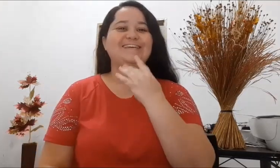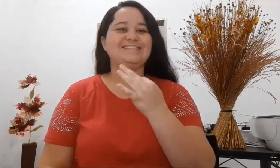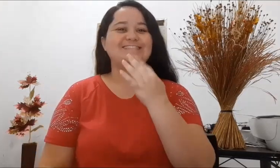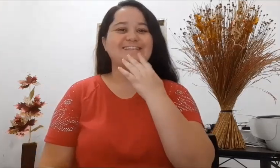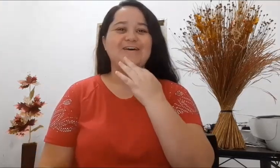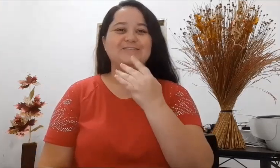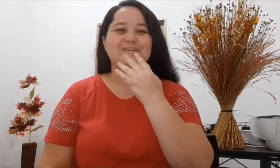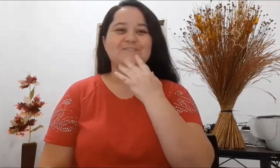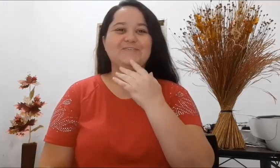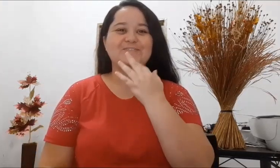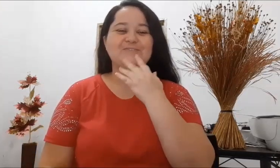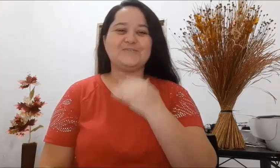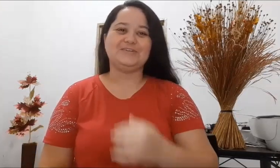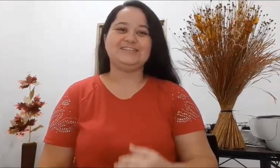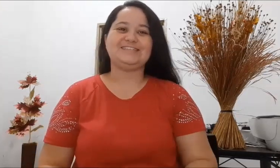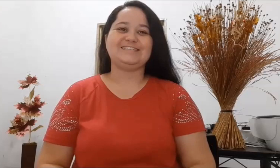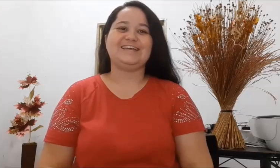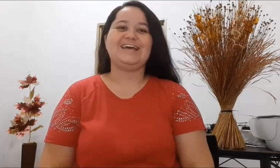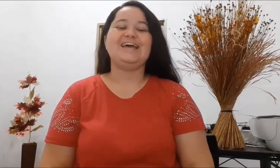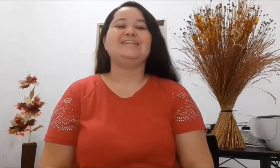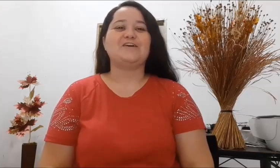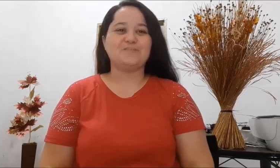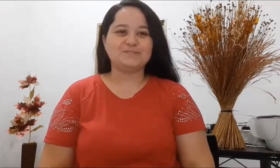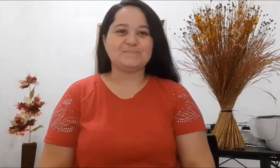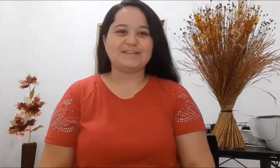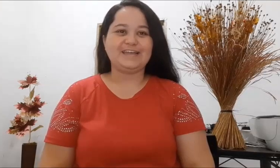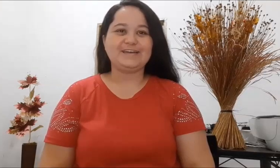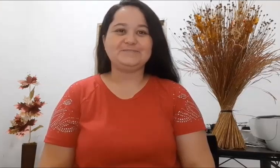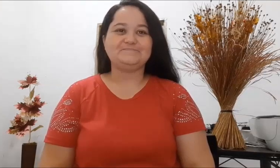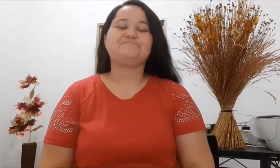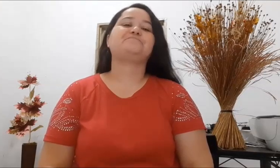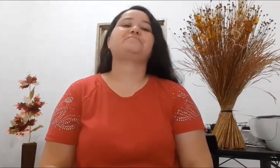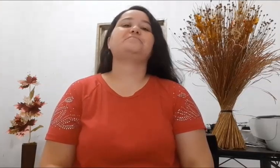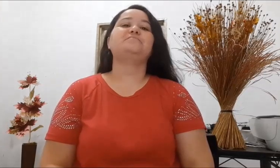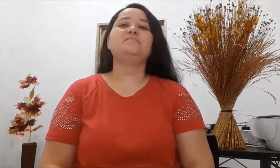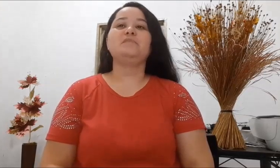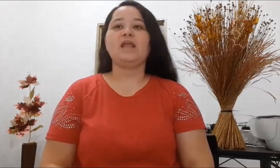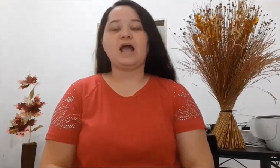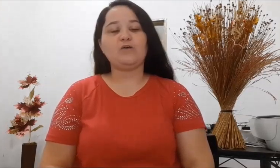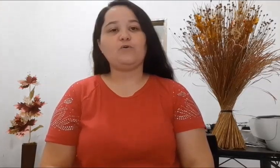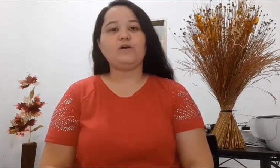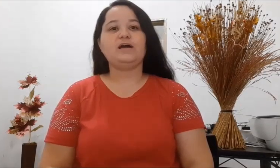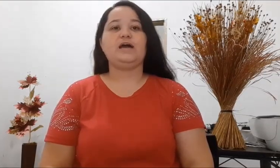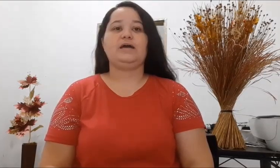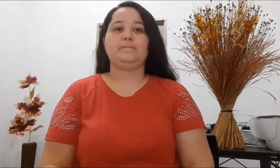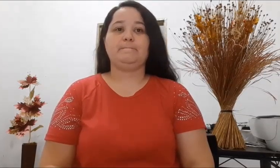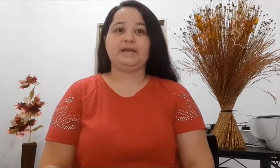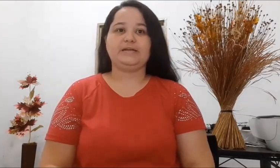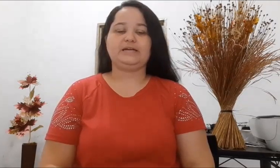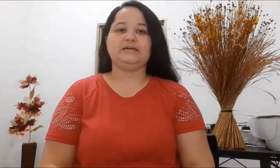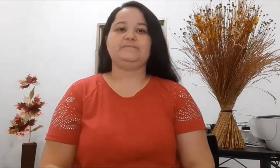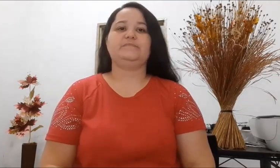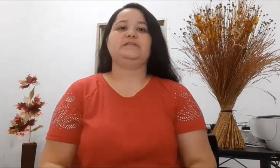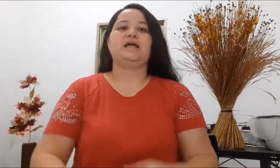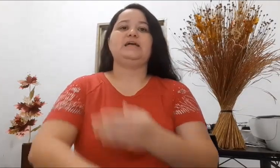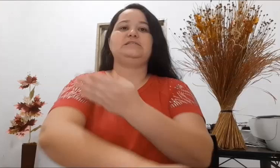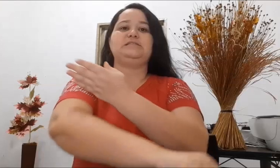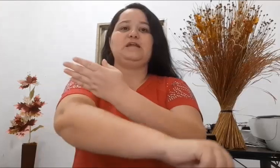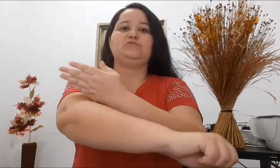esse sinal, tá bom? Cores. Então, vamos aprender? A cor branca. Tá? Sinal